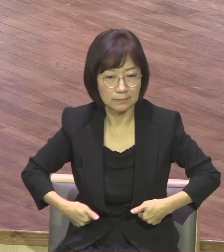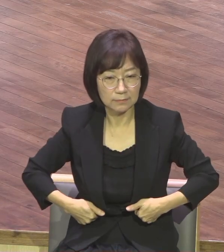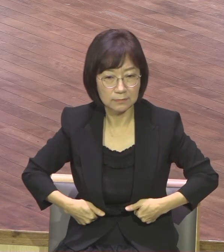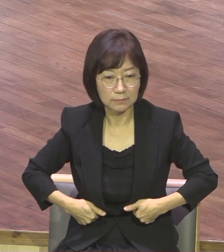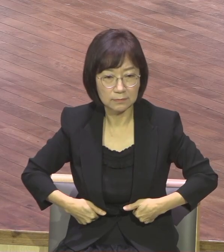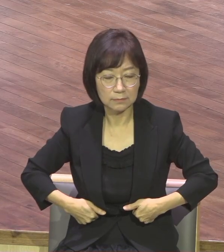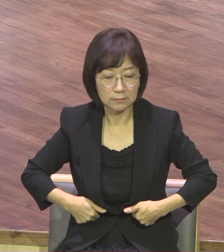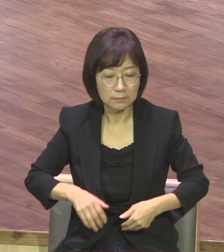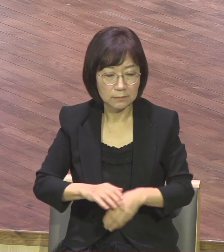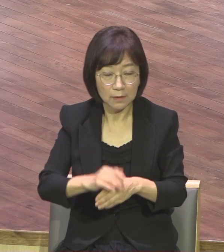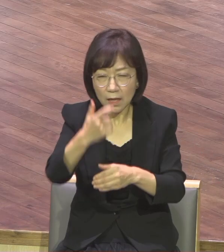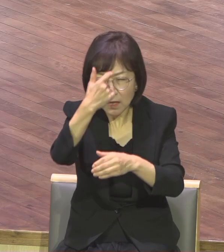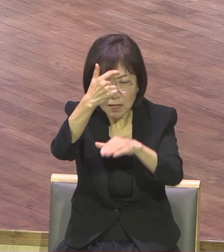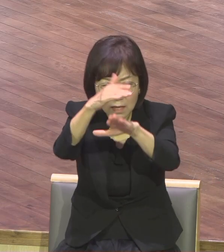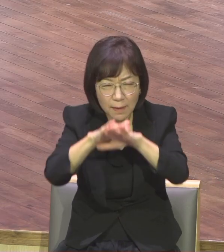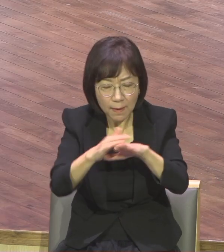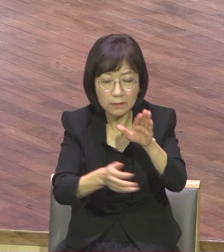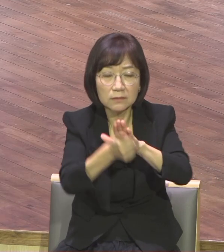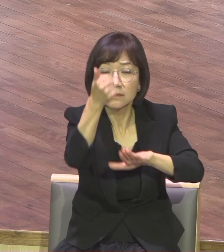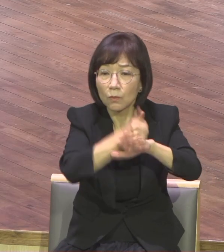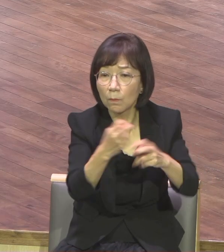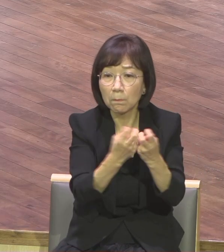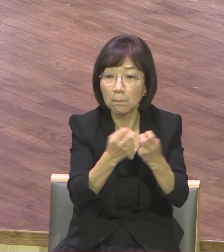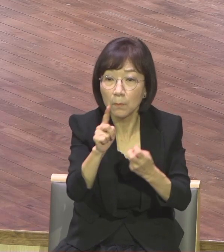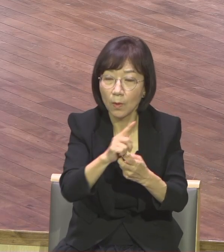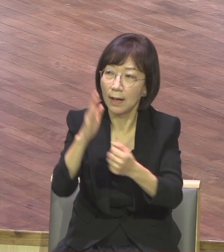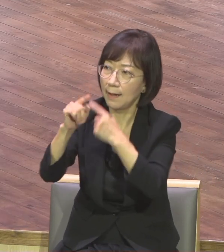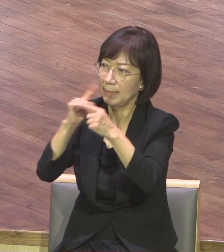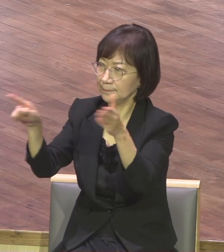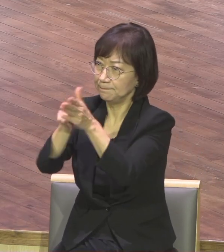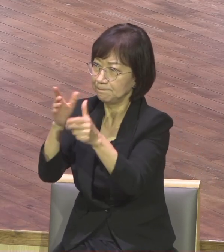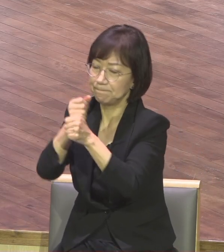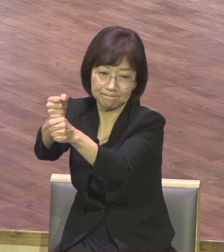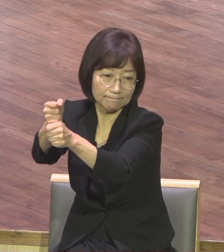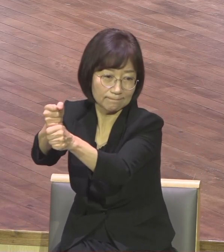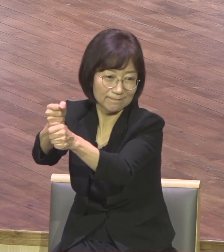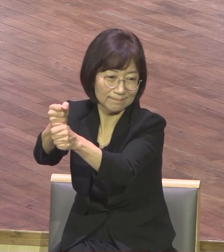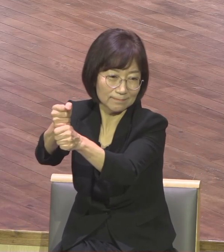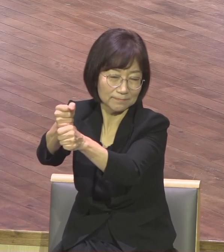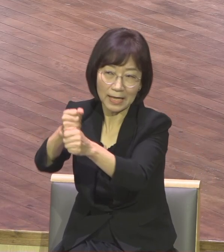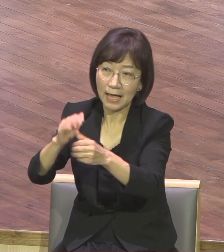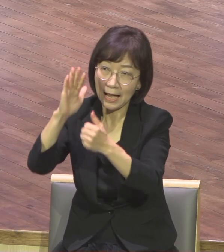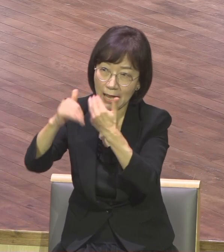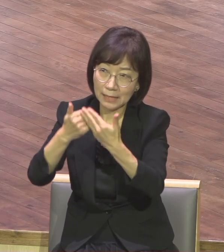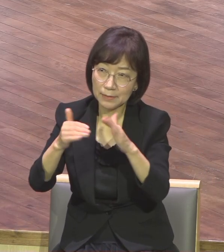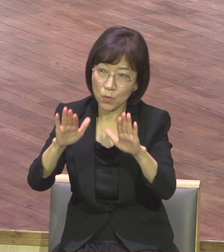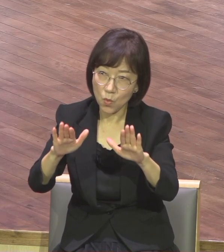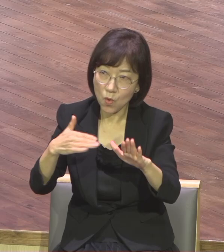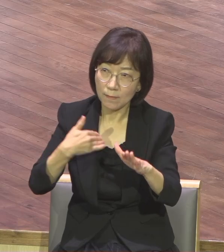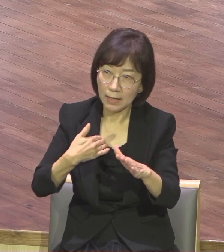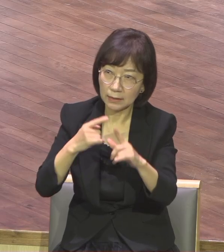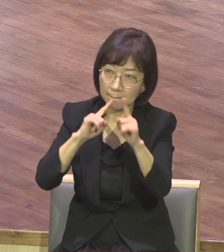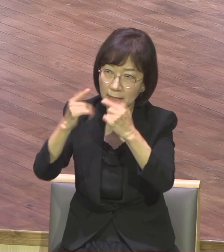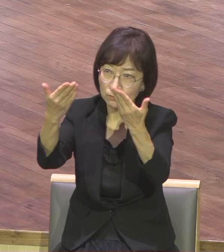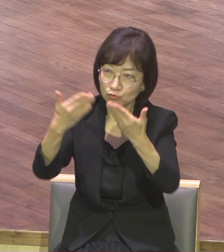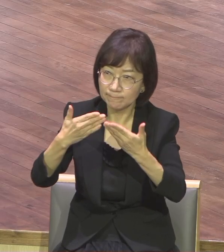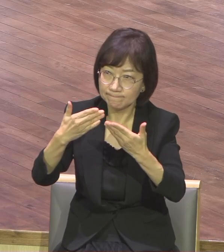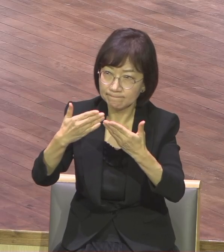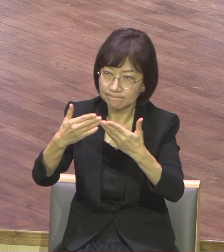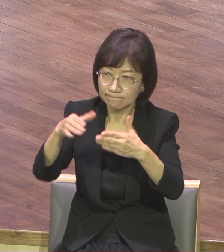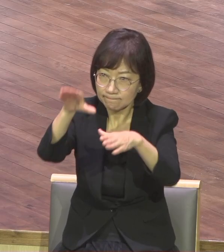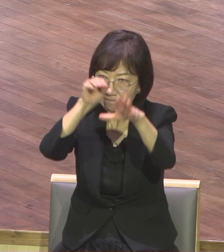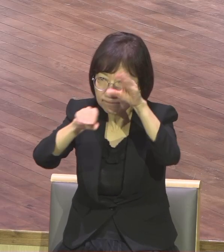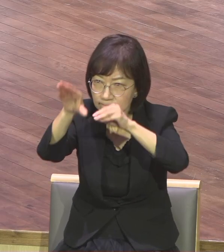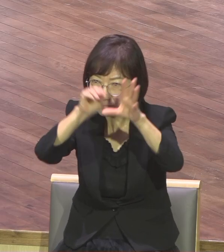예배 성공이 뭐요? 말씀 잡는 게 예배 성공이에요. 이번 주간 하나님 이렇게 나에게 말씀하시는구나. 그래서 이 주간 사는